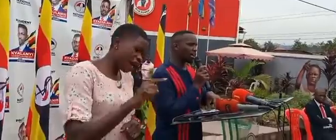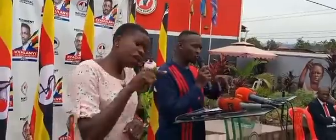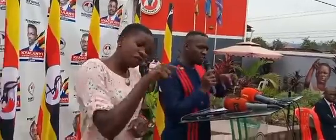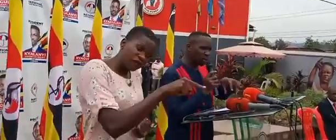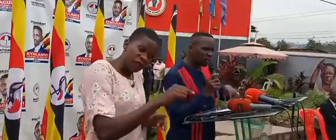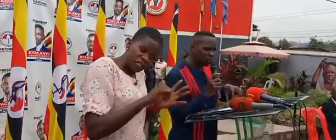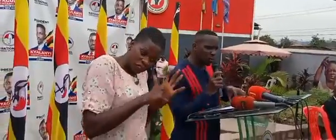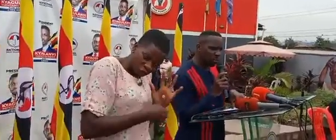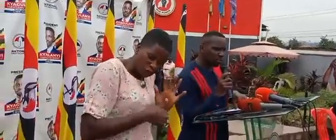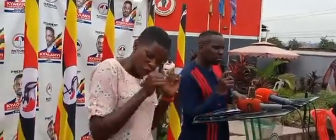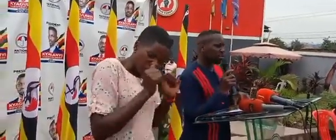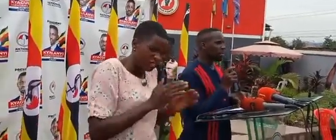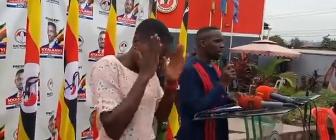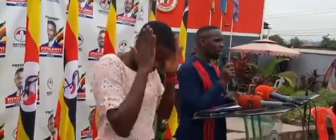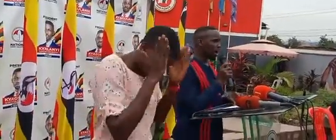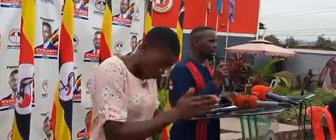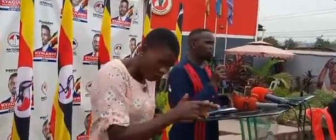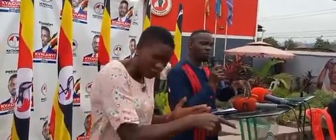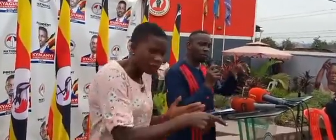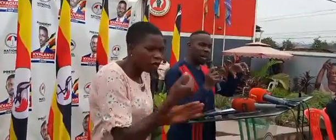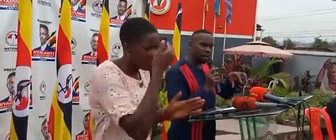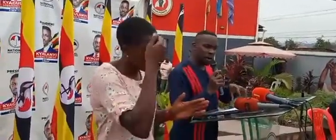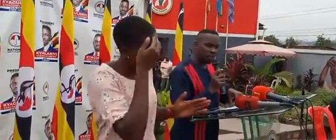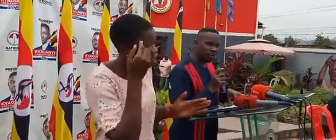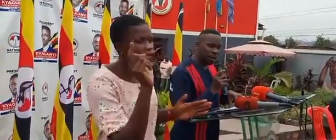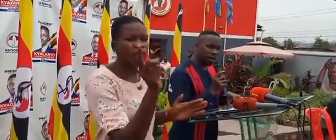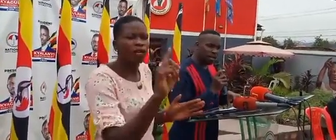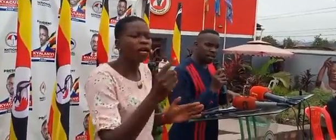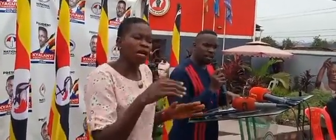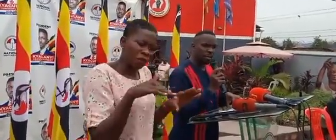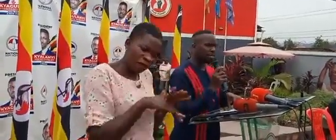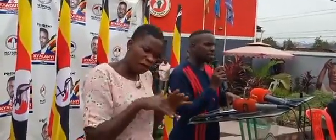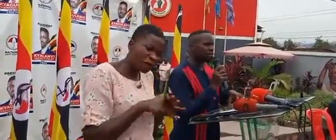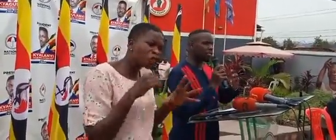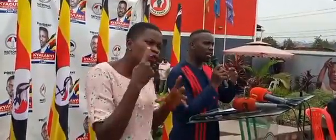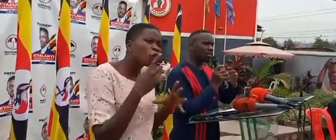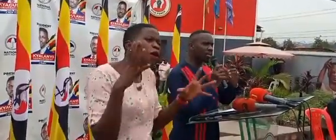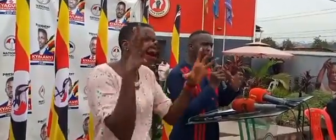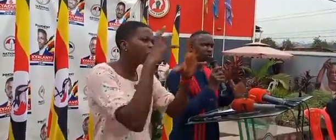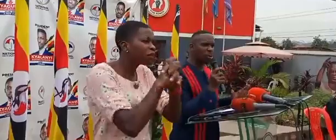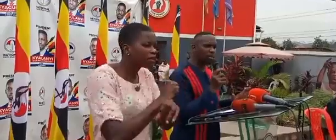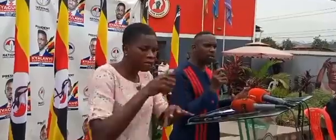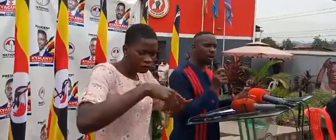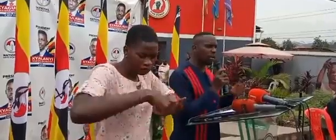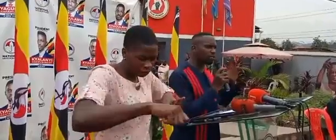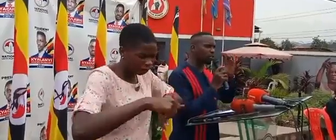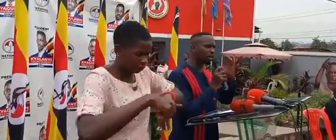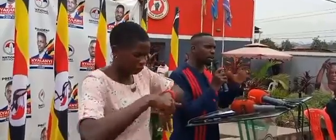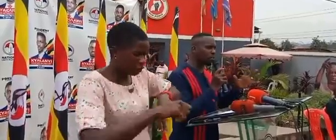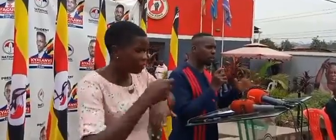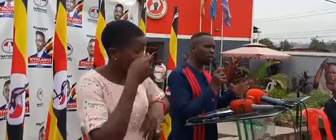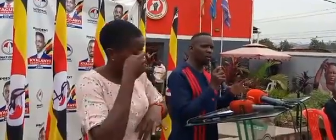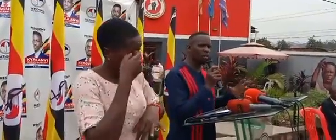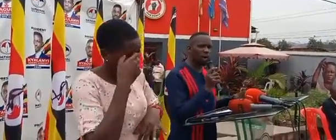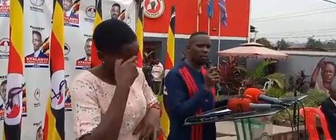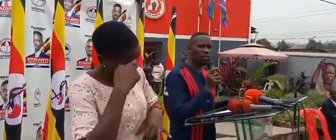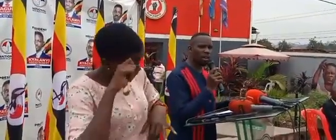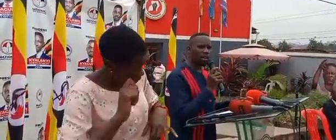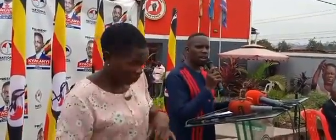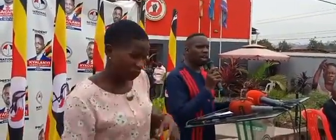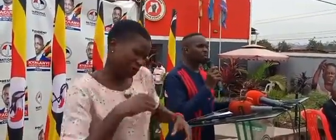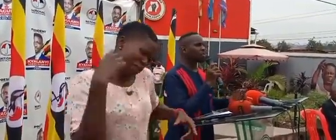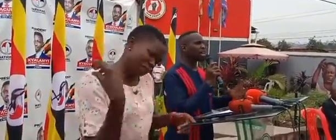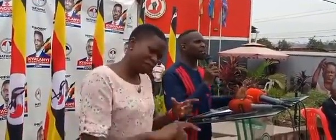esira, tuhise kusonga zino. Abantu wa fe, abawambibwa, ebajjala ne bazikulamu amaaso ne bagayiwa ne